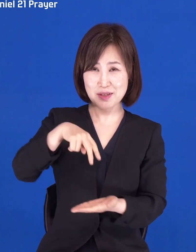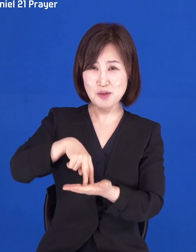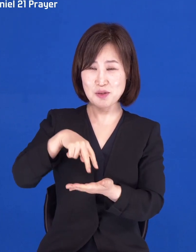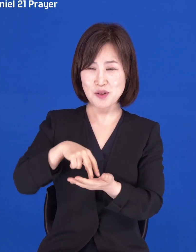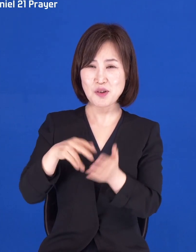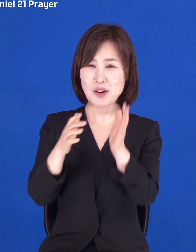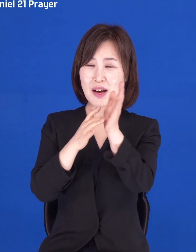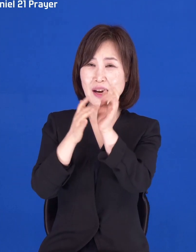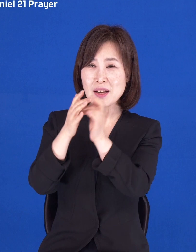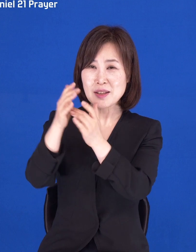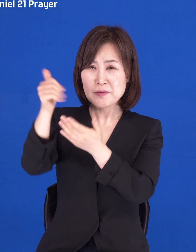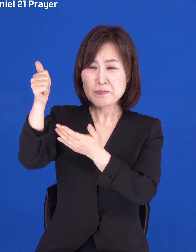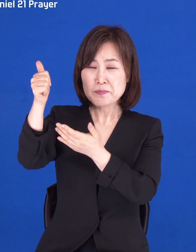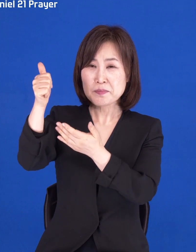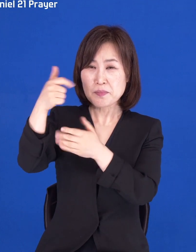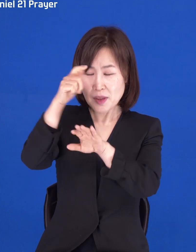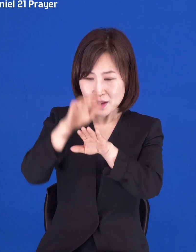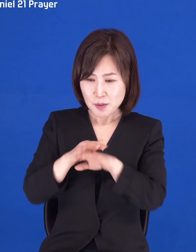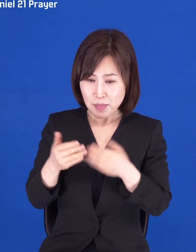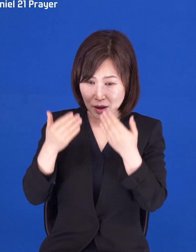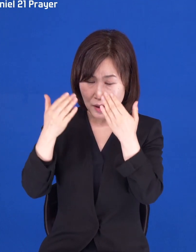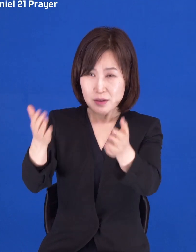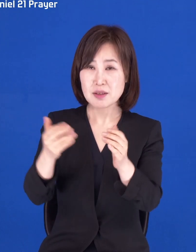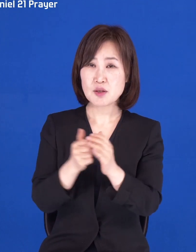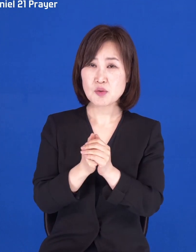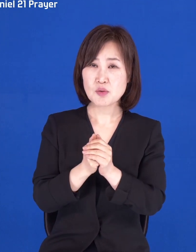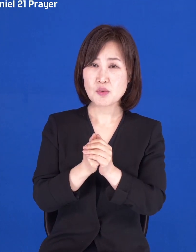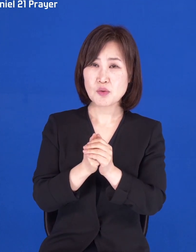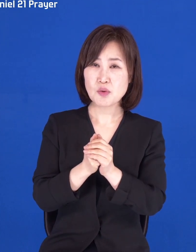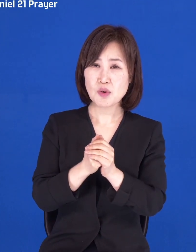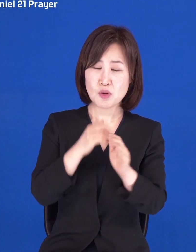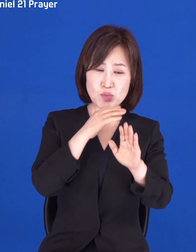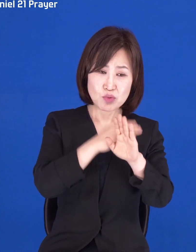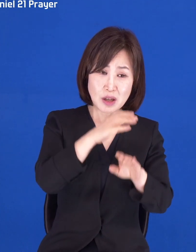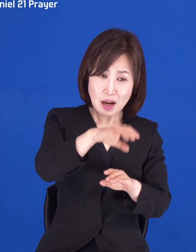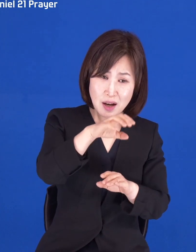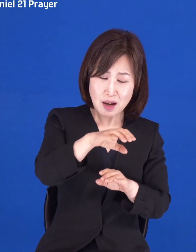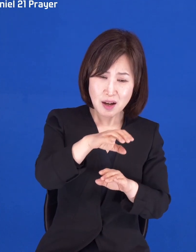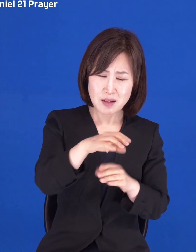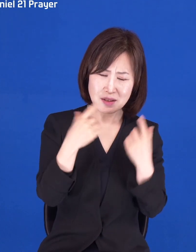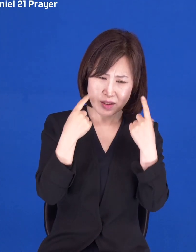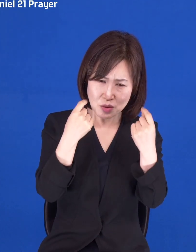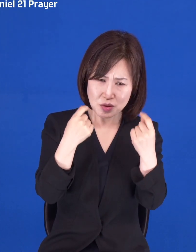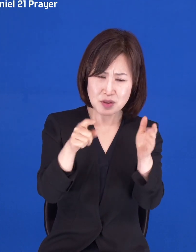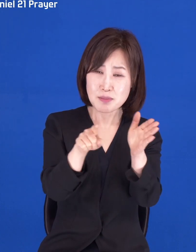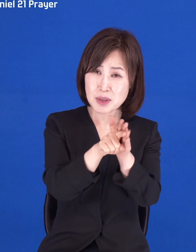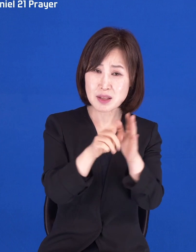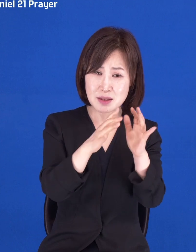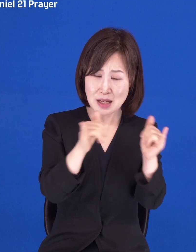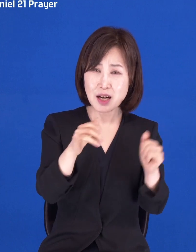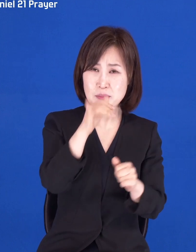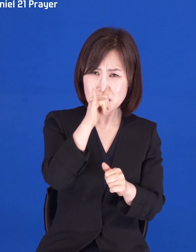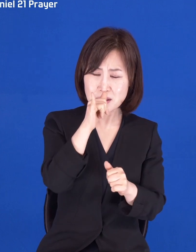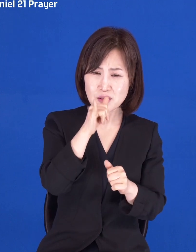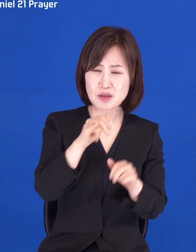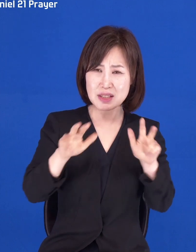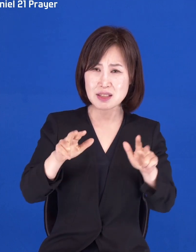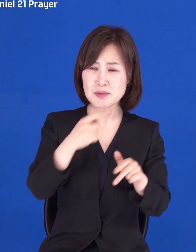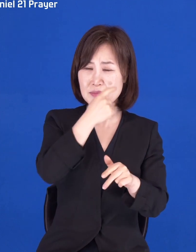예배하고 아직도 저 땅 가운데 믿음의 사람들이 있음을 증거하게